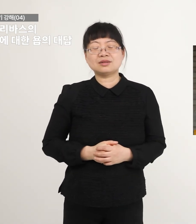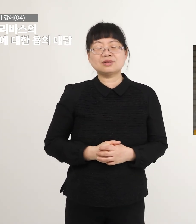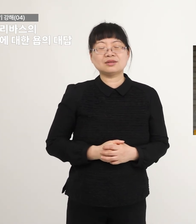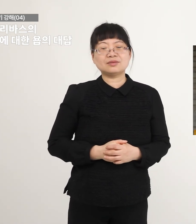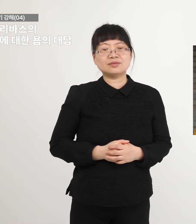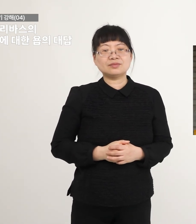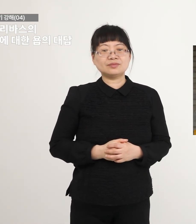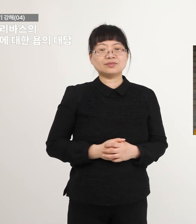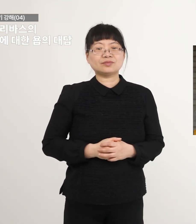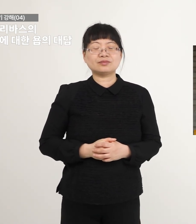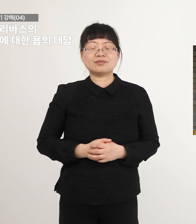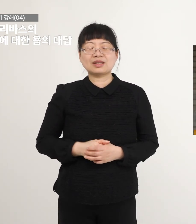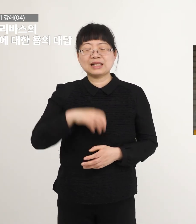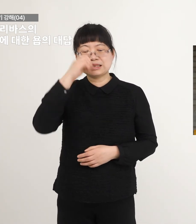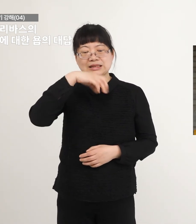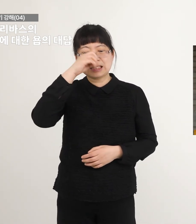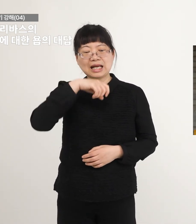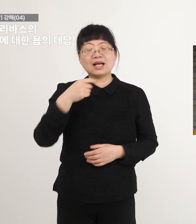그냥 그럴 때는